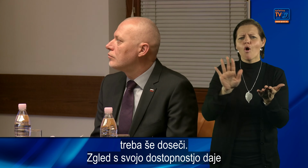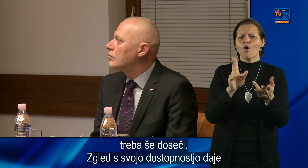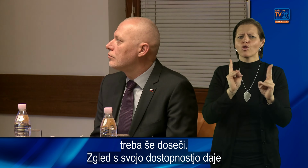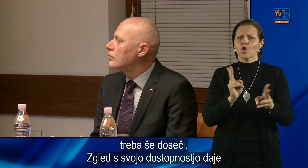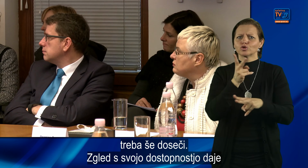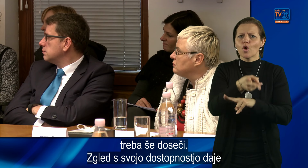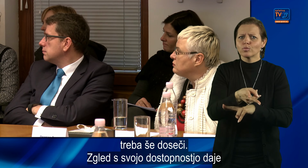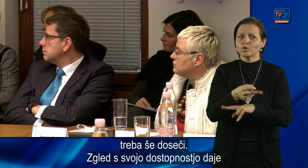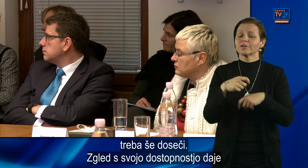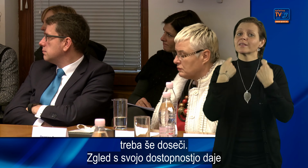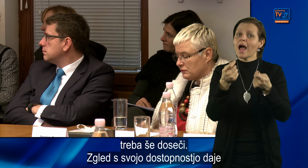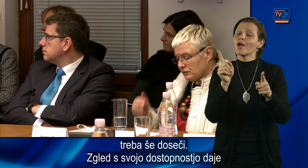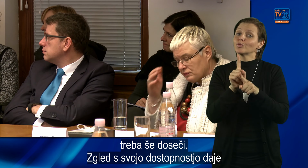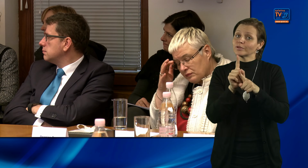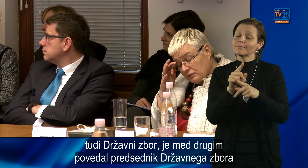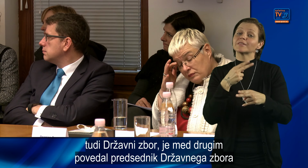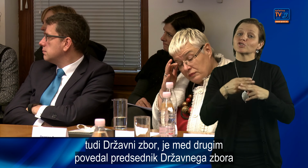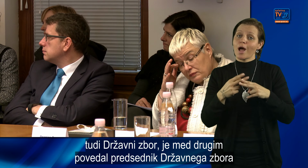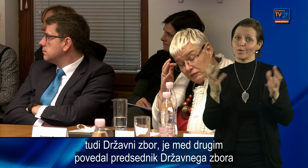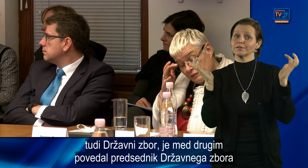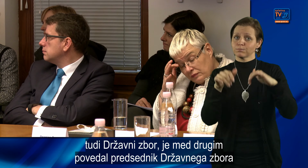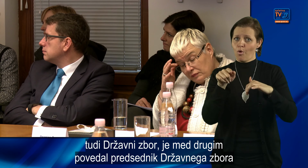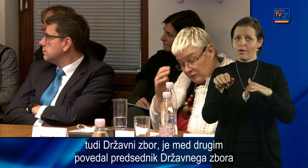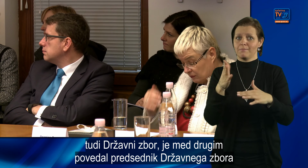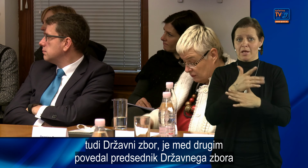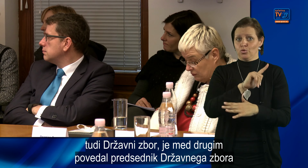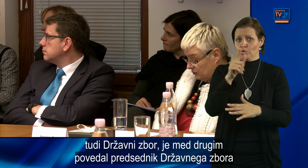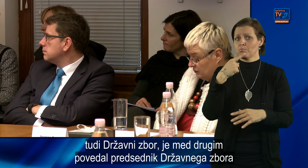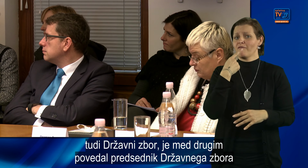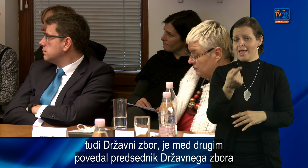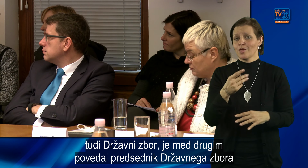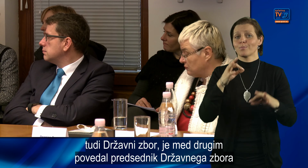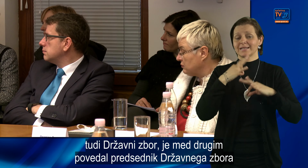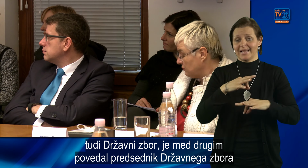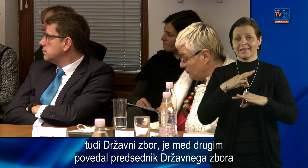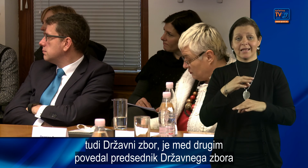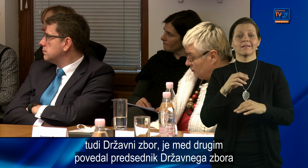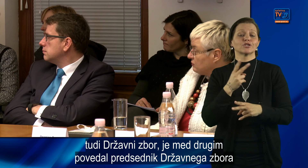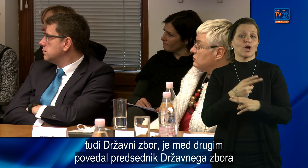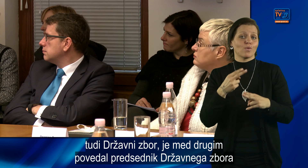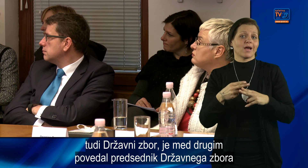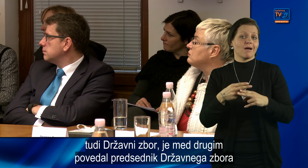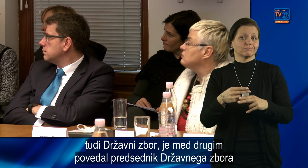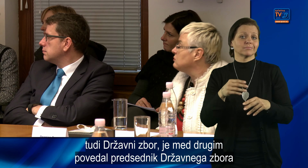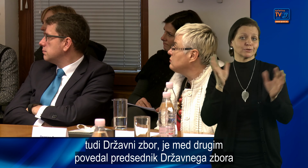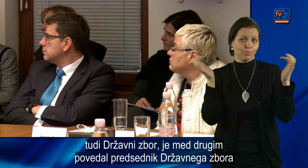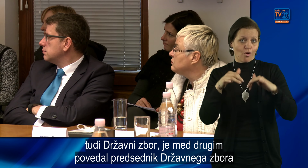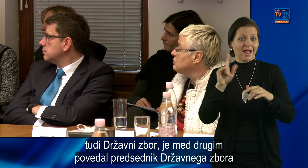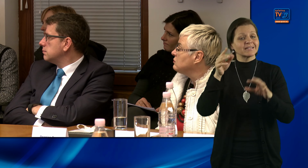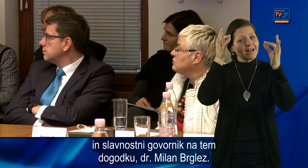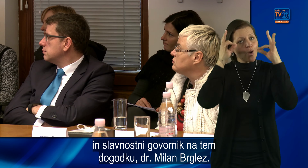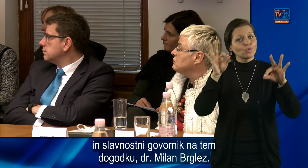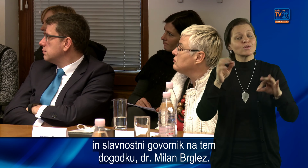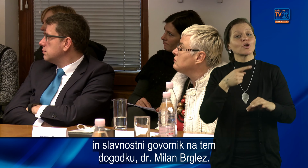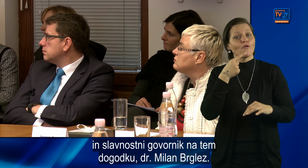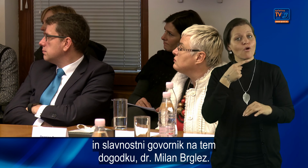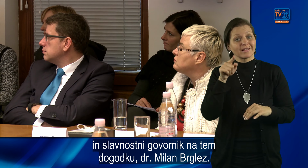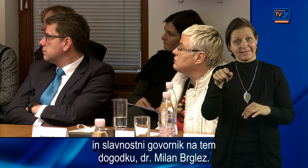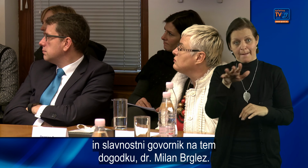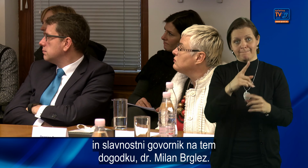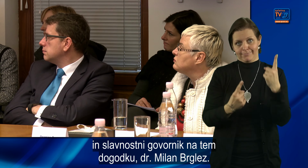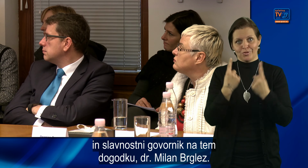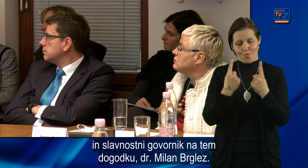Zgled s svojo dostopnostjo daje tudi Državni zbor, je med drugim povedal predsednik Državnega zbora in slavnostni